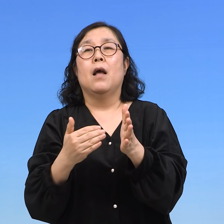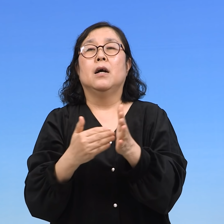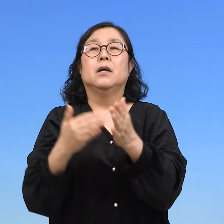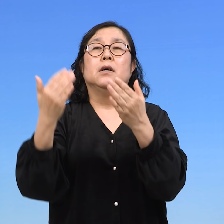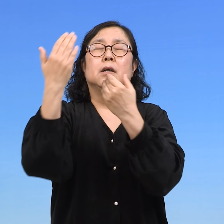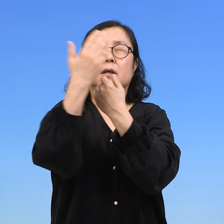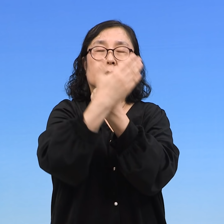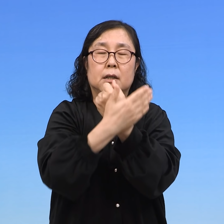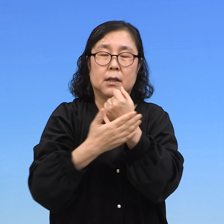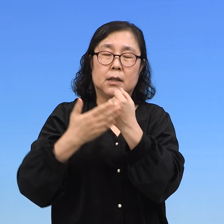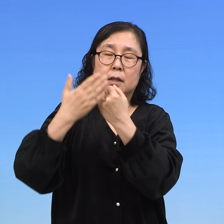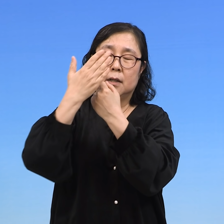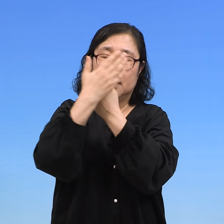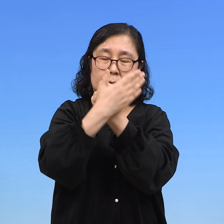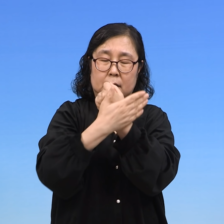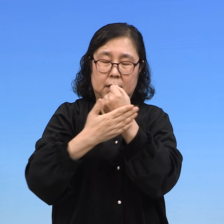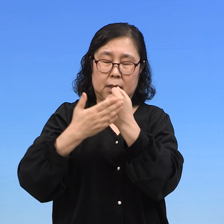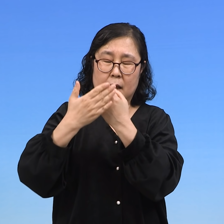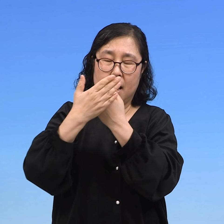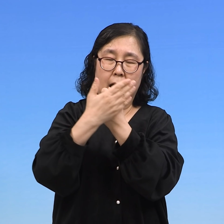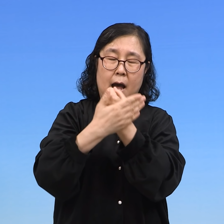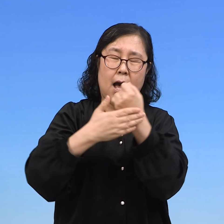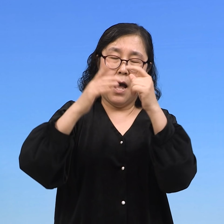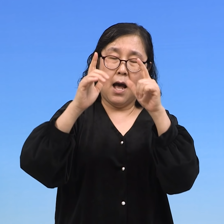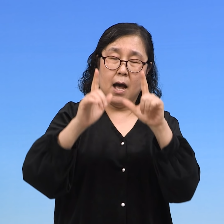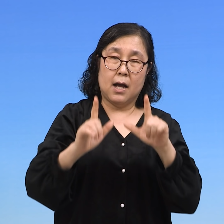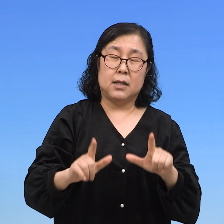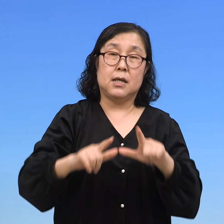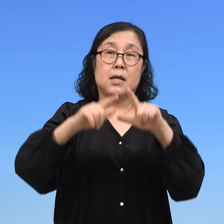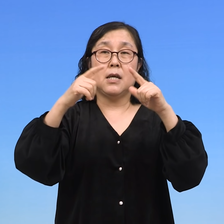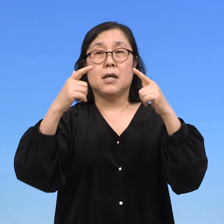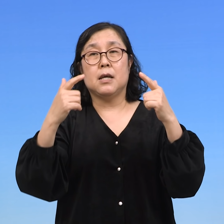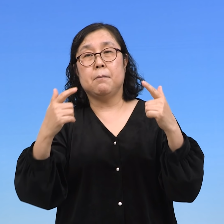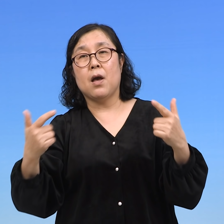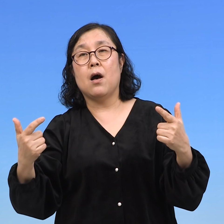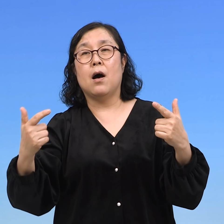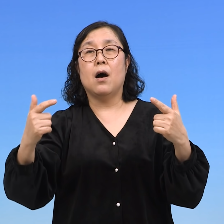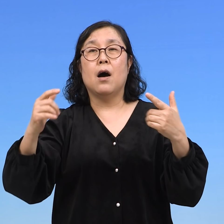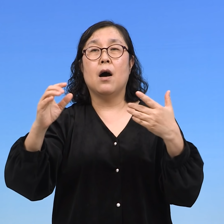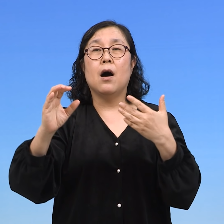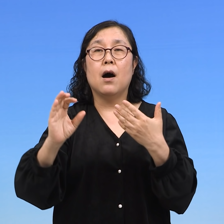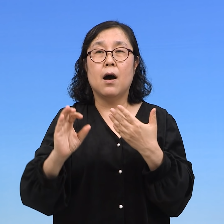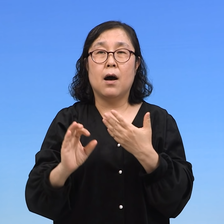은혜 아니면 은혜 아니면